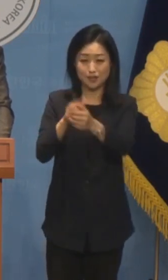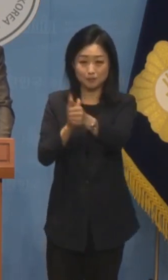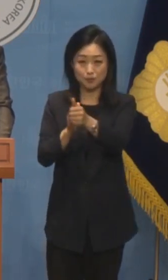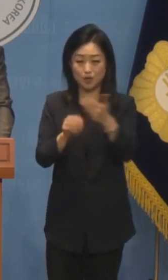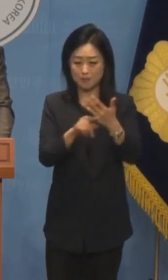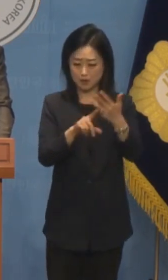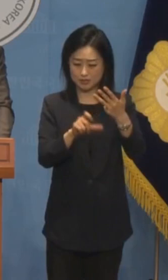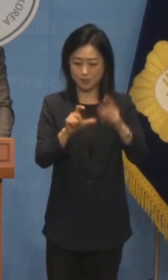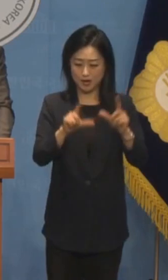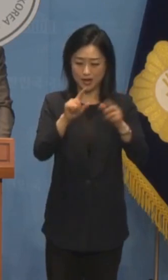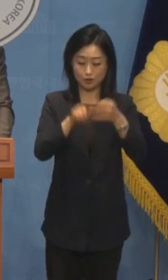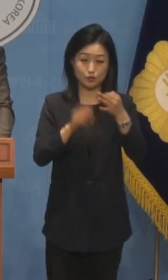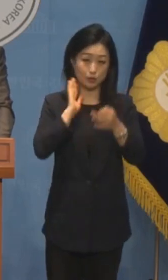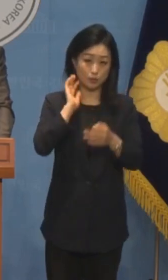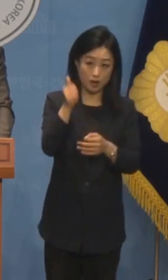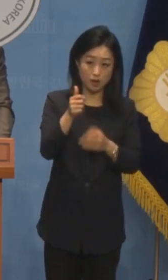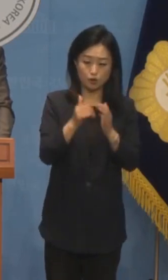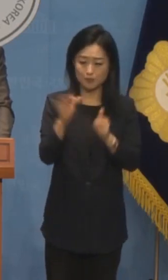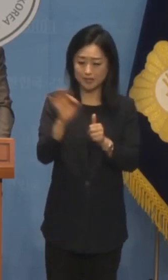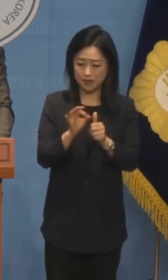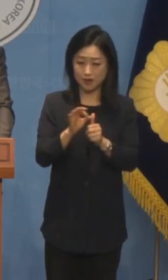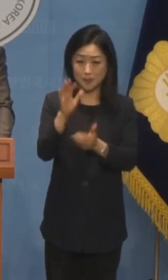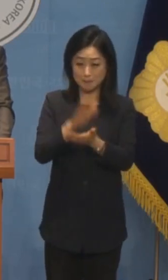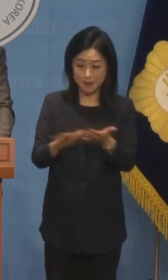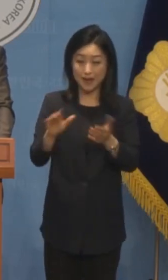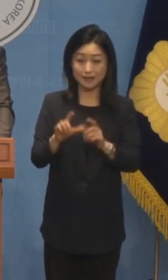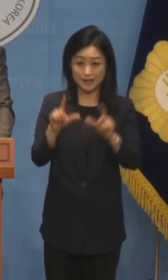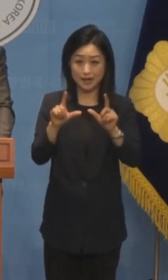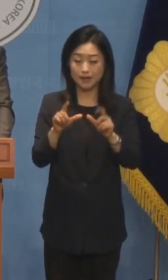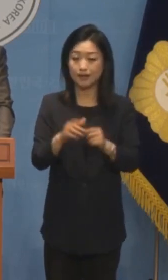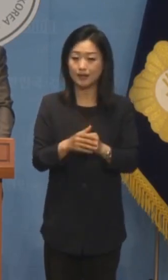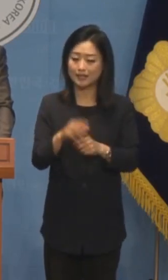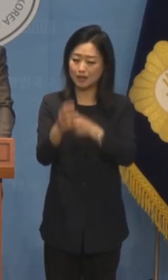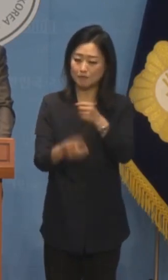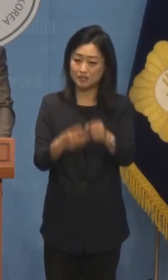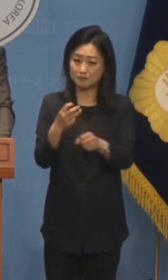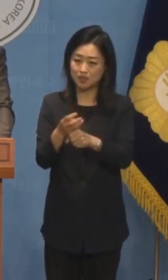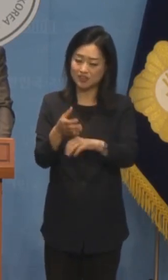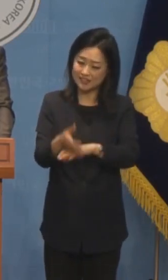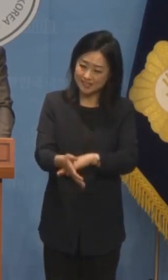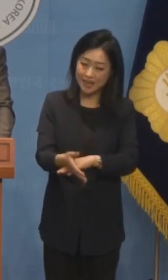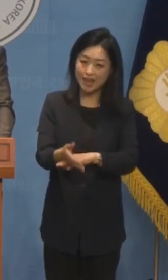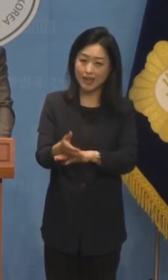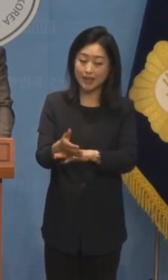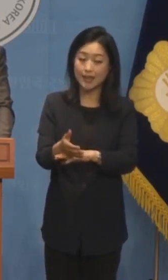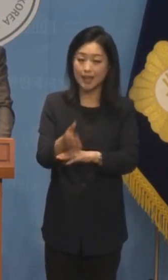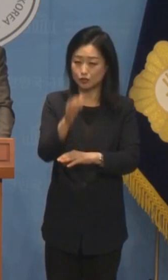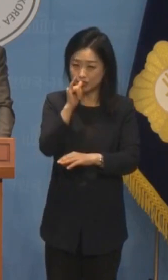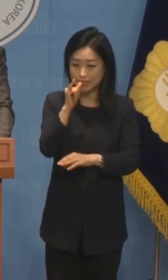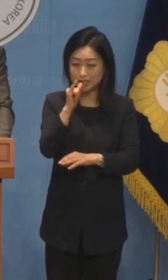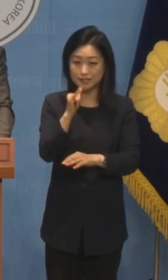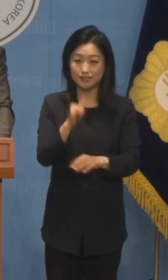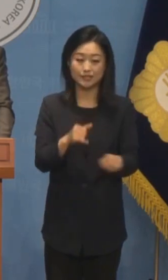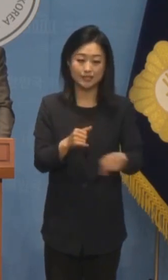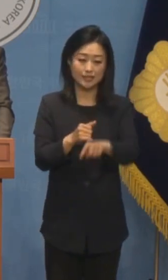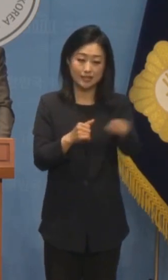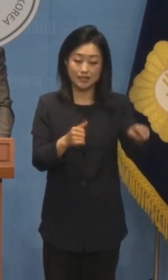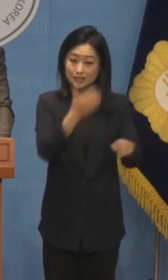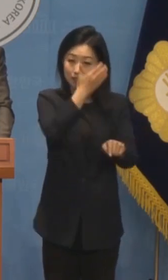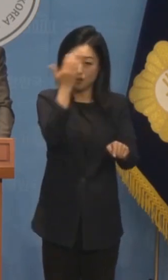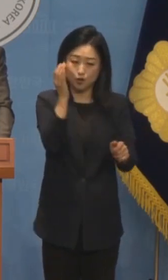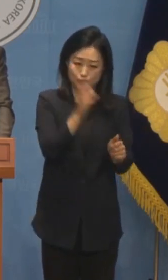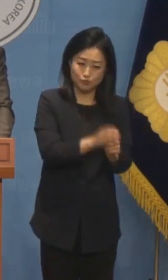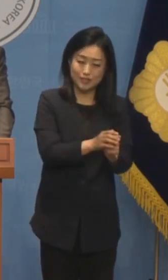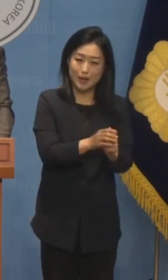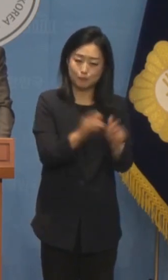15일 윤석열 대통령은 국민연금 고갈 시기를 최소 30년 이상 늦출 수 있는 다음 세대의 부담을 완화시킬 수 있는